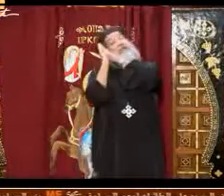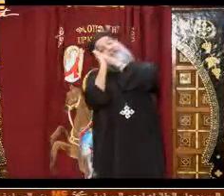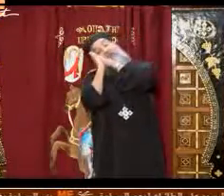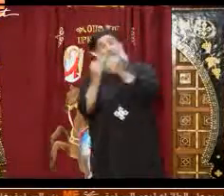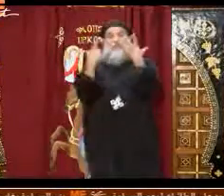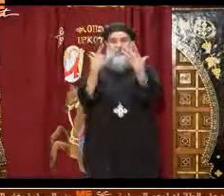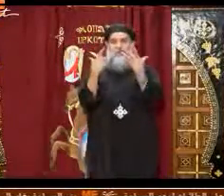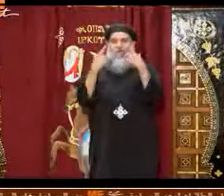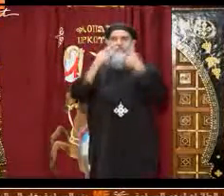لسه قايم من النوم قايم